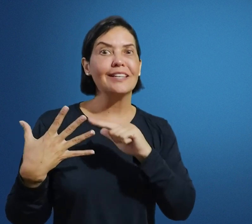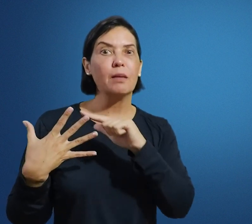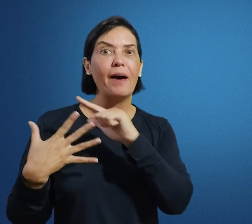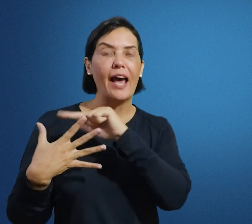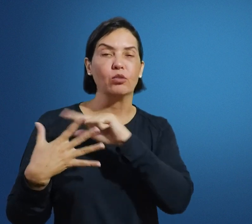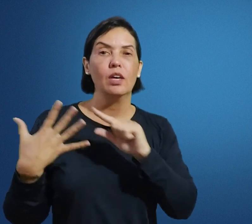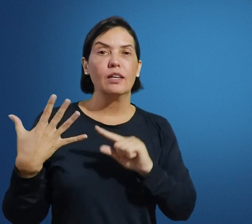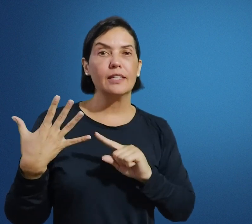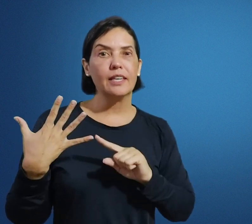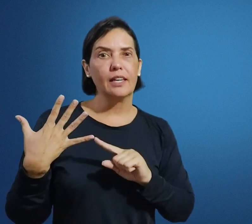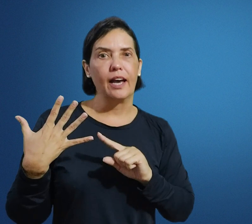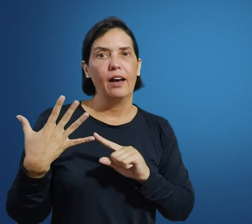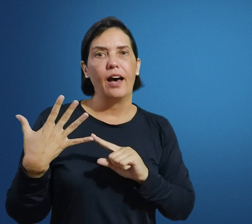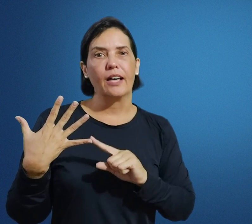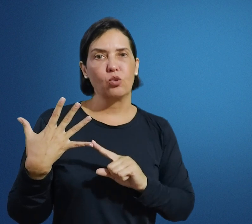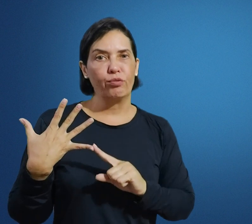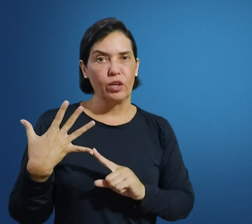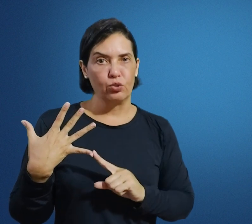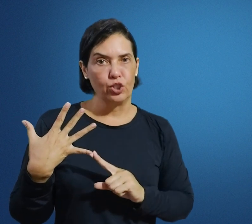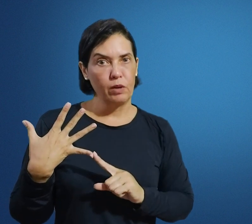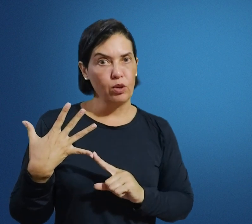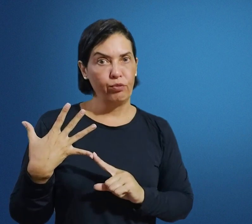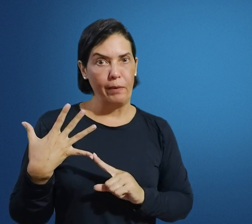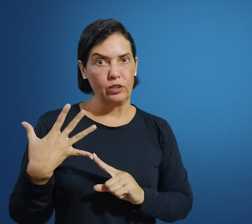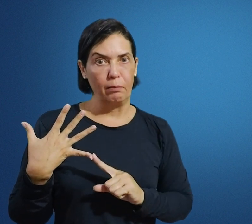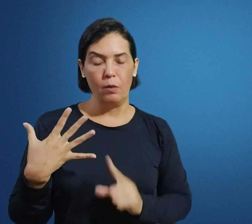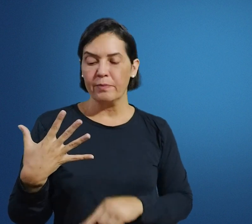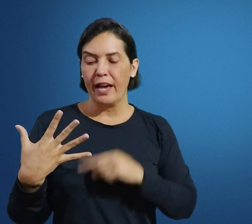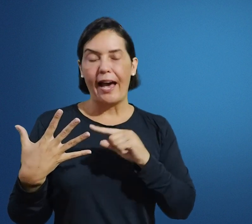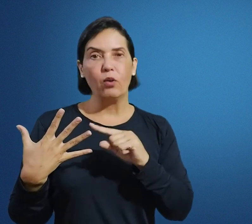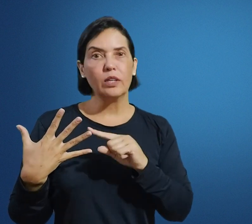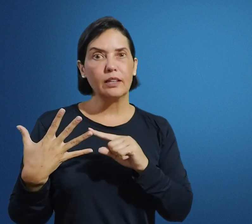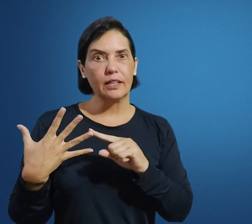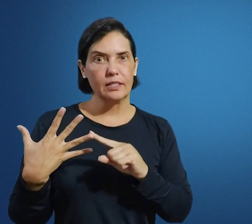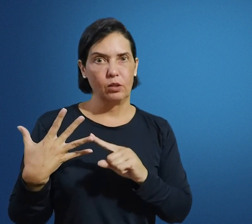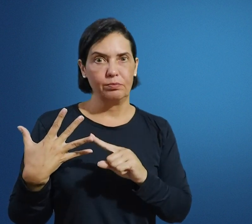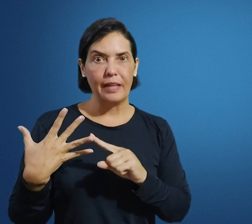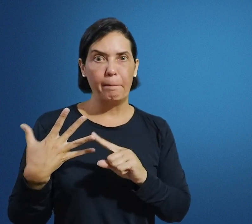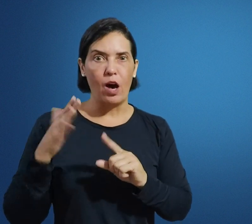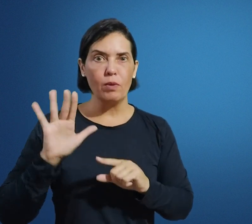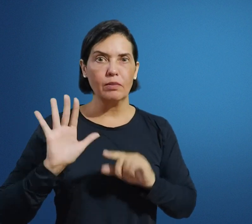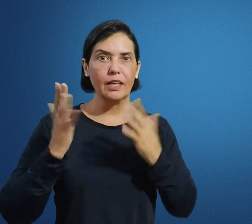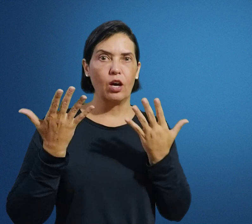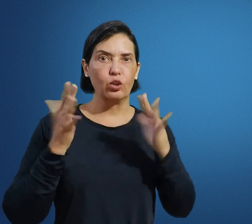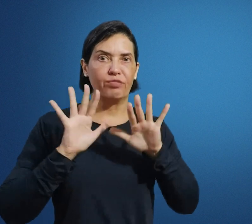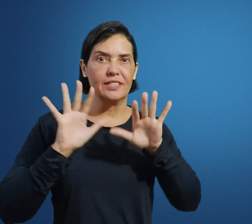em separado, que seria as configurações de mão, que é o formato da mão, a orientação da palma, que na hora que eu estou fazendo